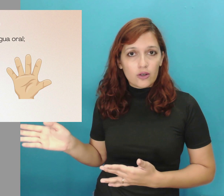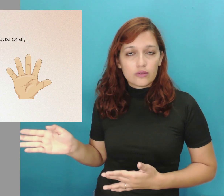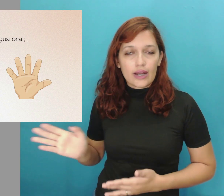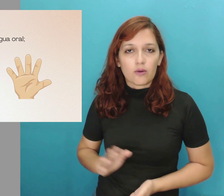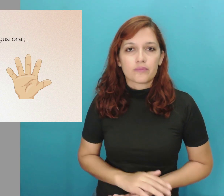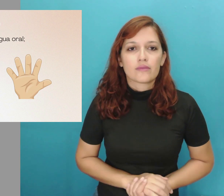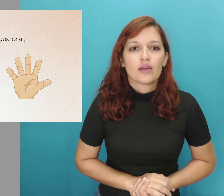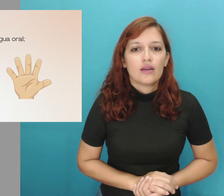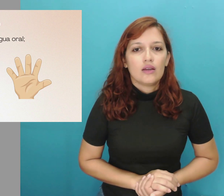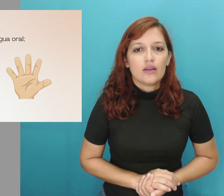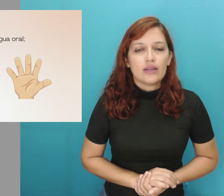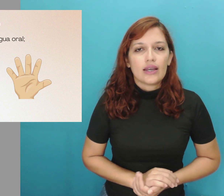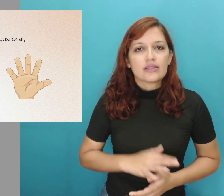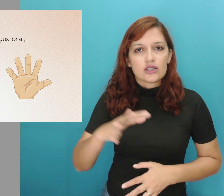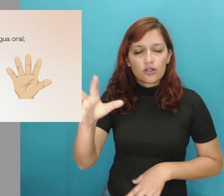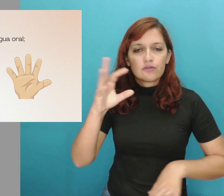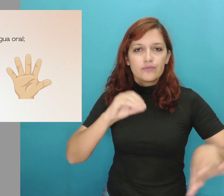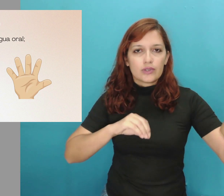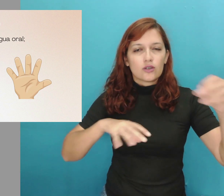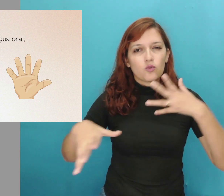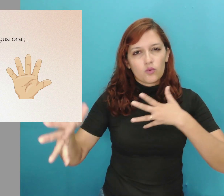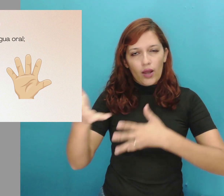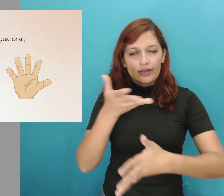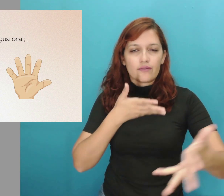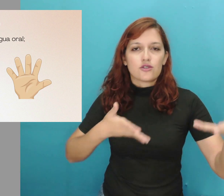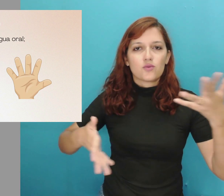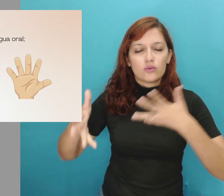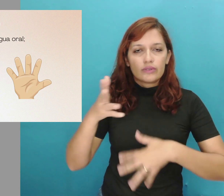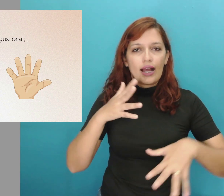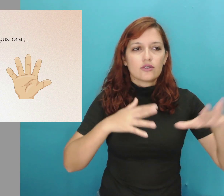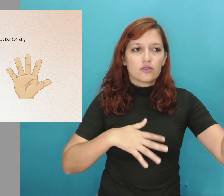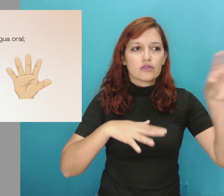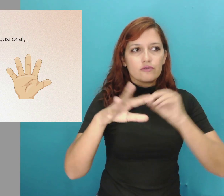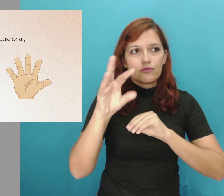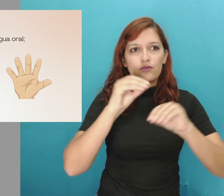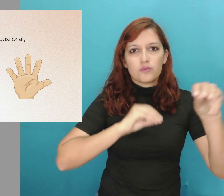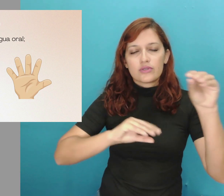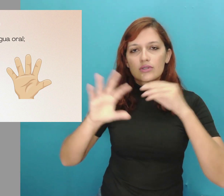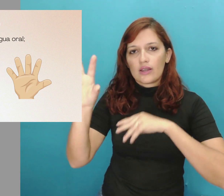Portugal. E assim, através do contato, nós fomos